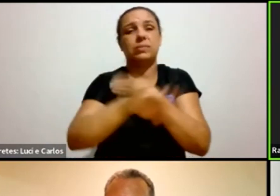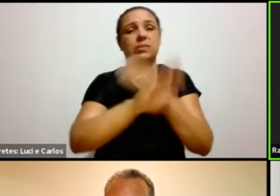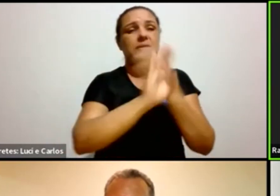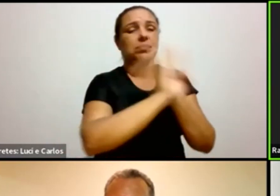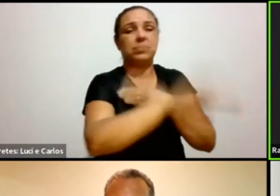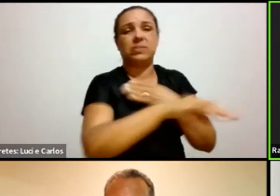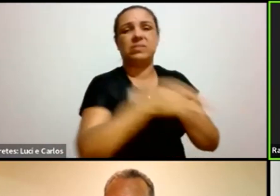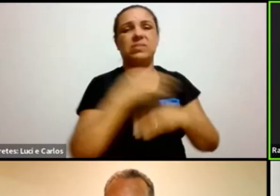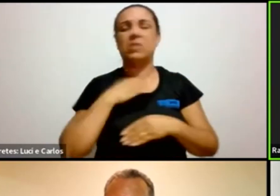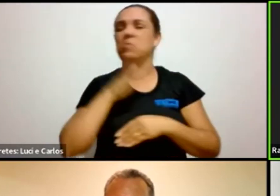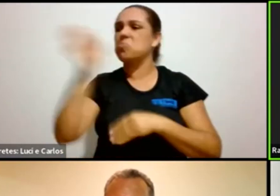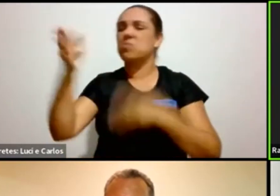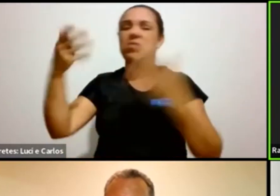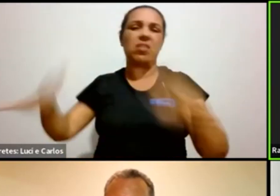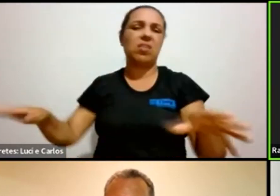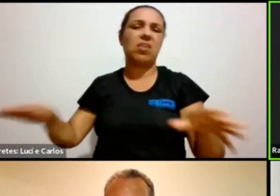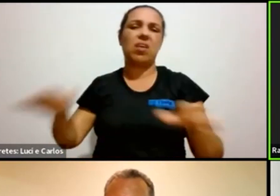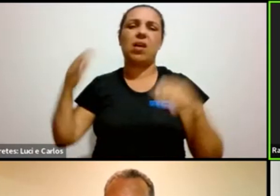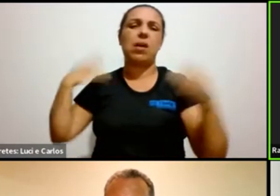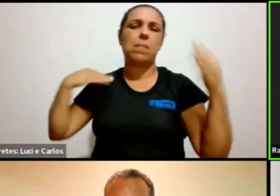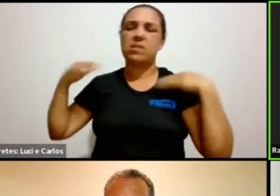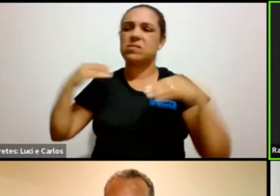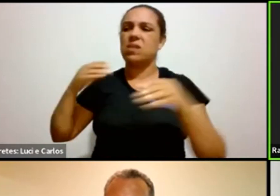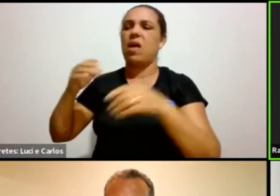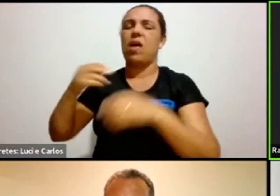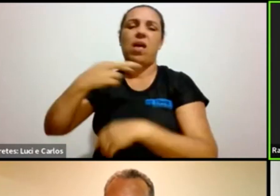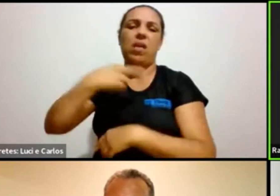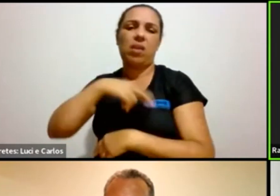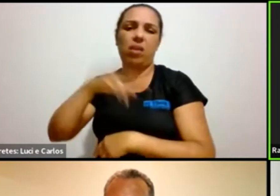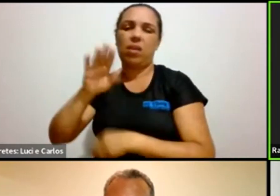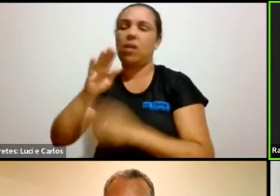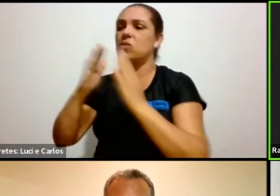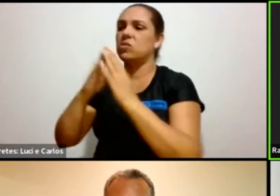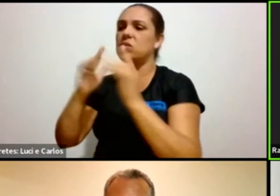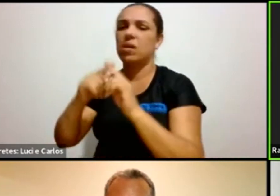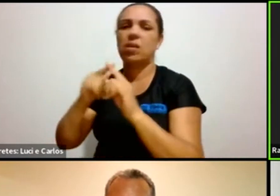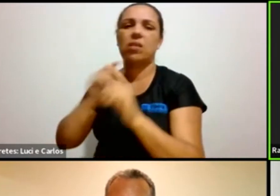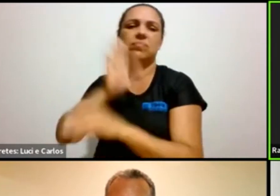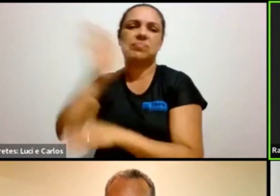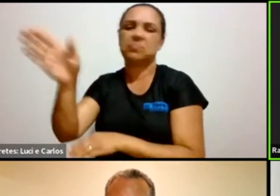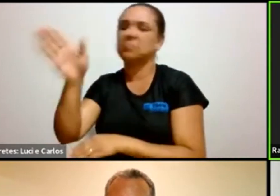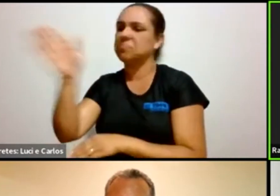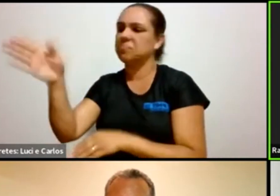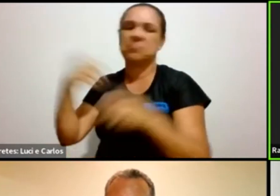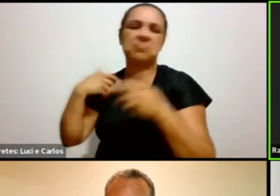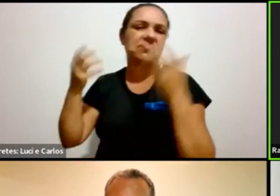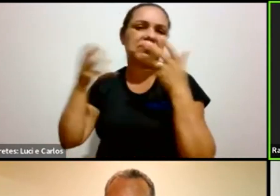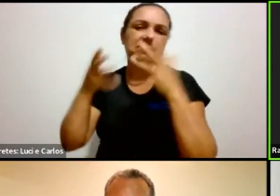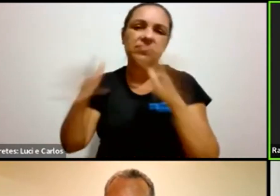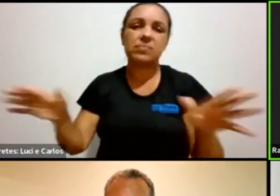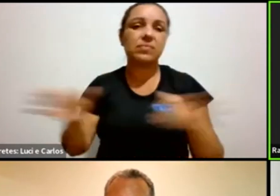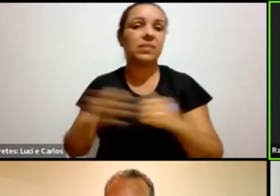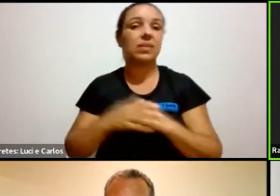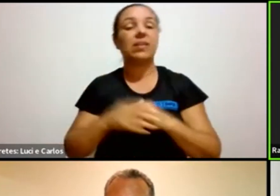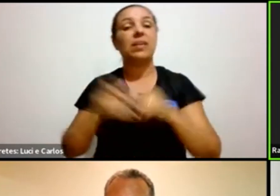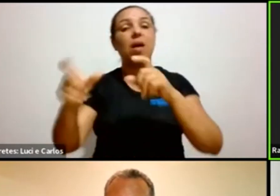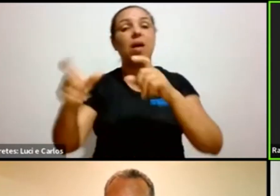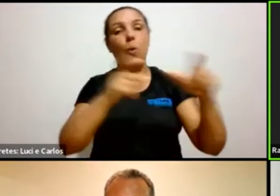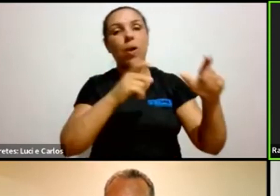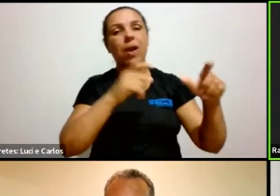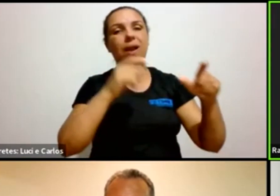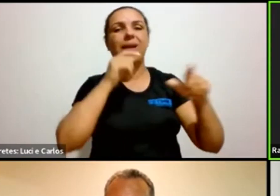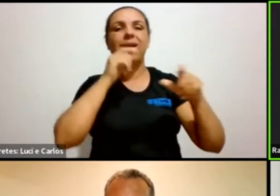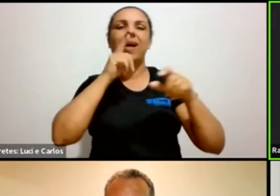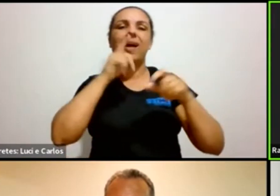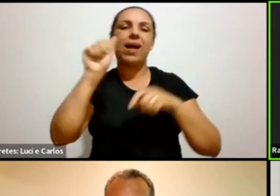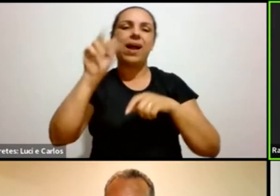não queria mais ir para a igreja, porque estava sempre com dor e todos os lugares têm ar-condicionado, né?